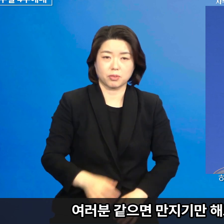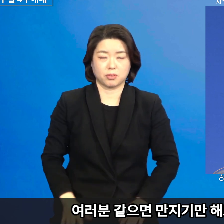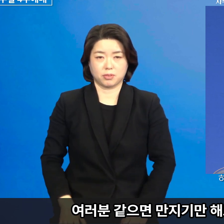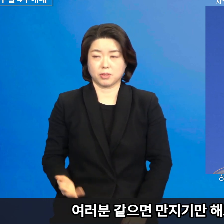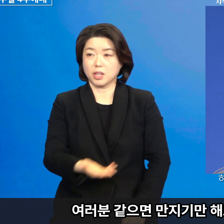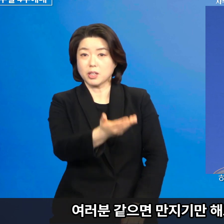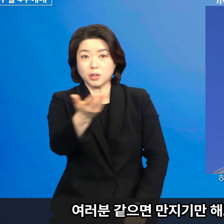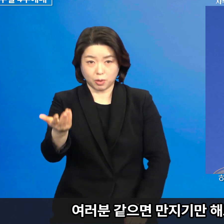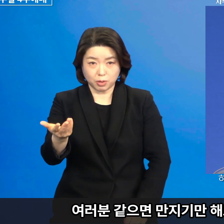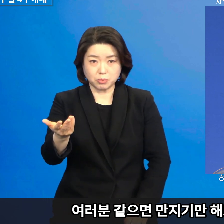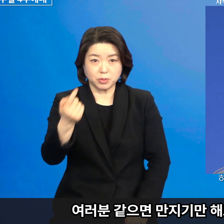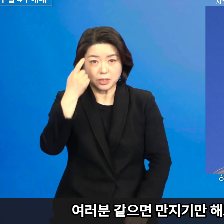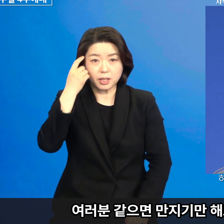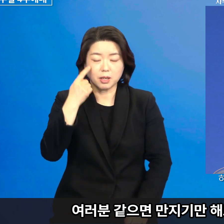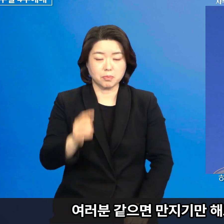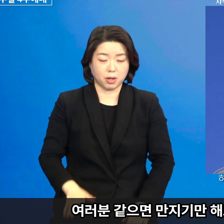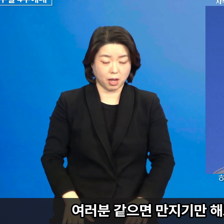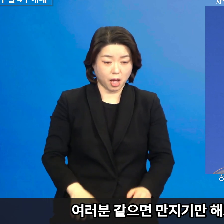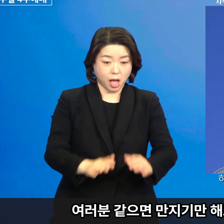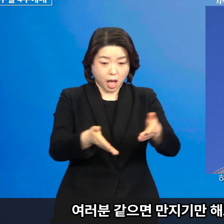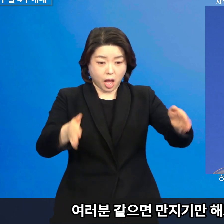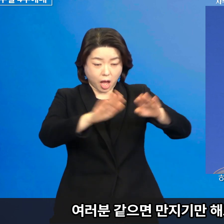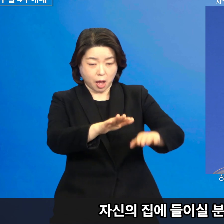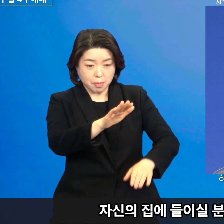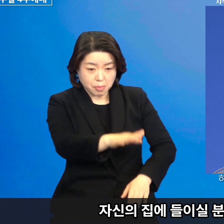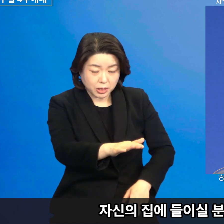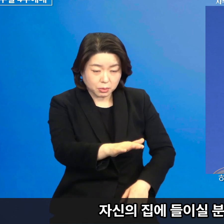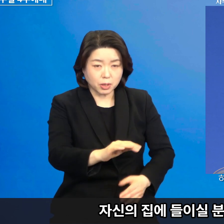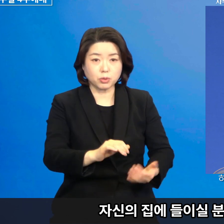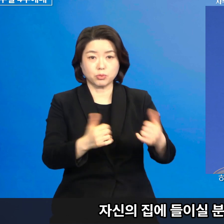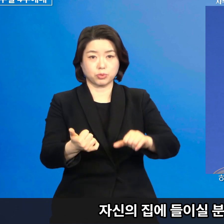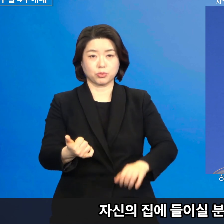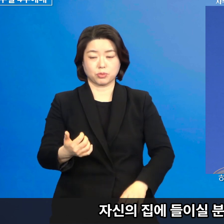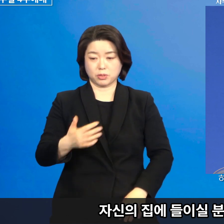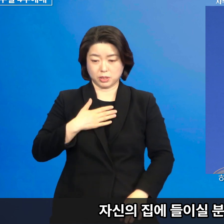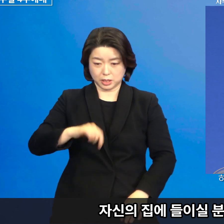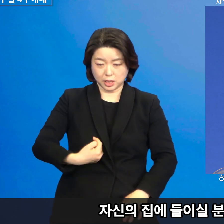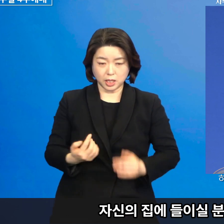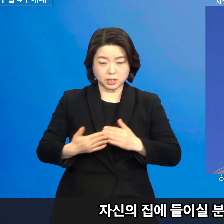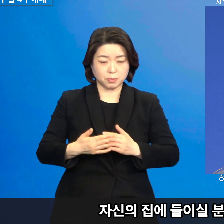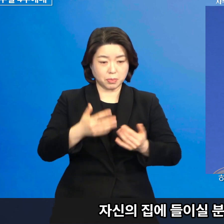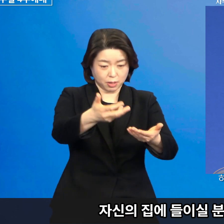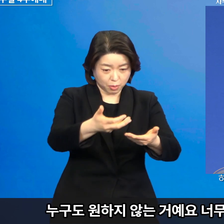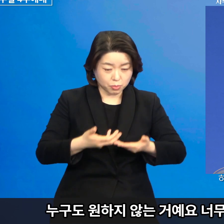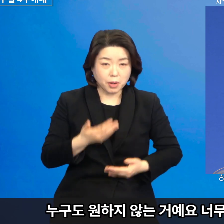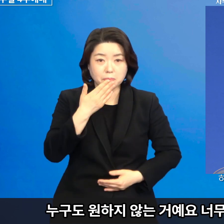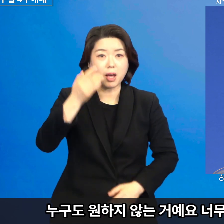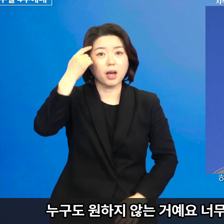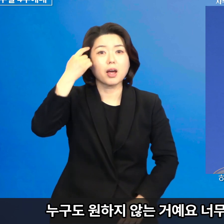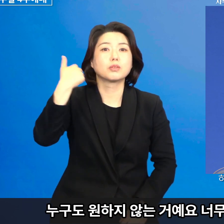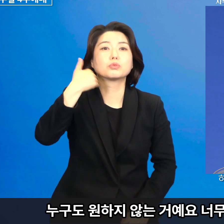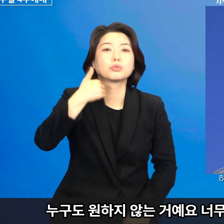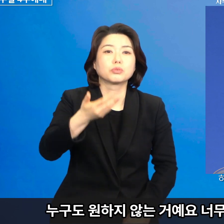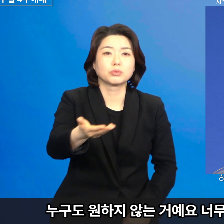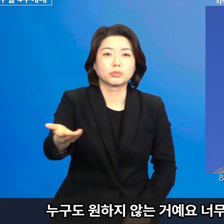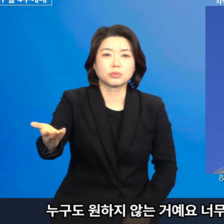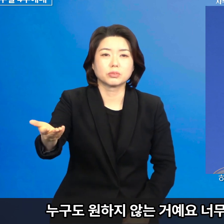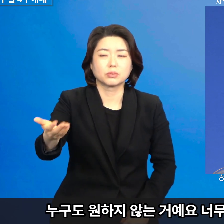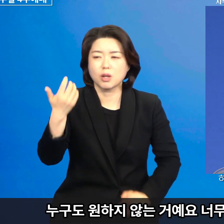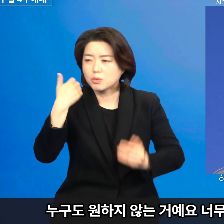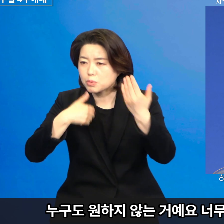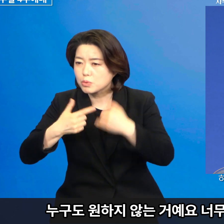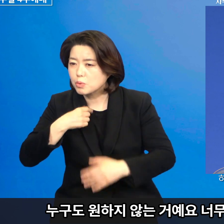같으면 만지기만 해도 죽는 이 하나님의 개를 자신의 집에 들이실 분 한번 손 들어보세요. 누구도 원하지 않는